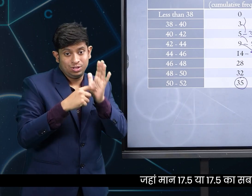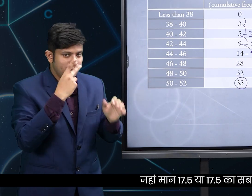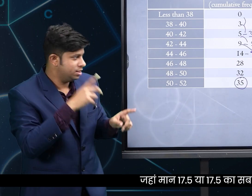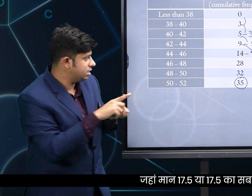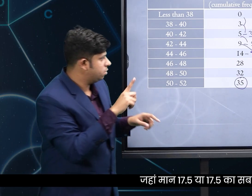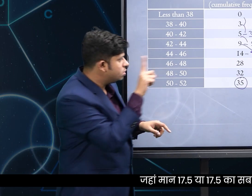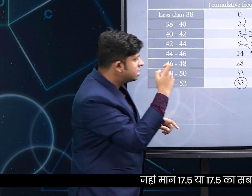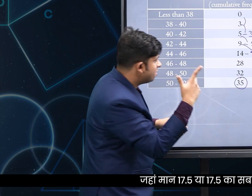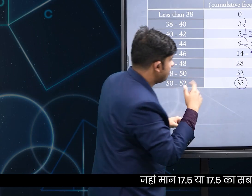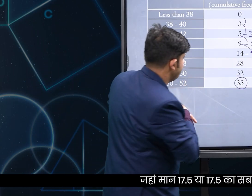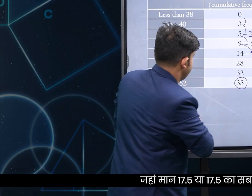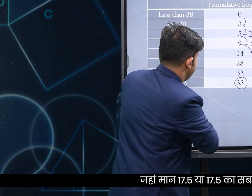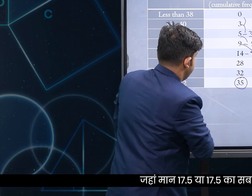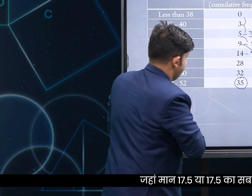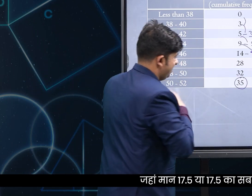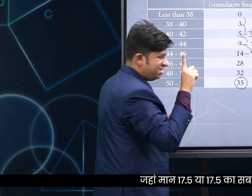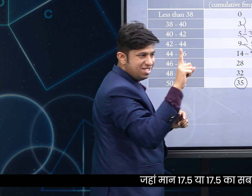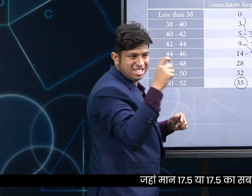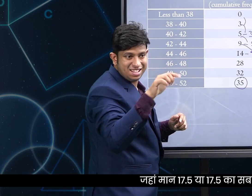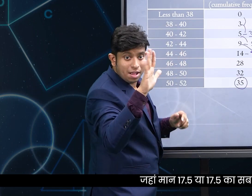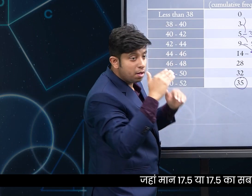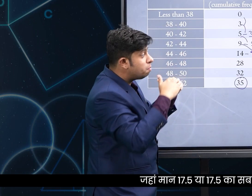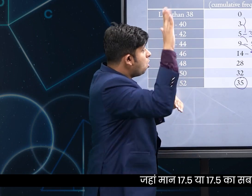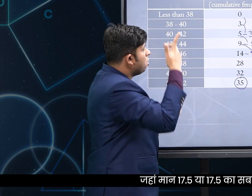या 17.5 का सबसे बड़ा मान है।